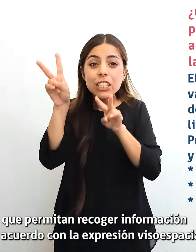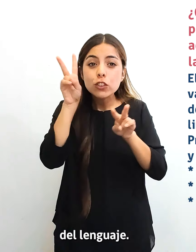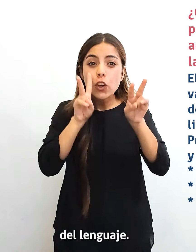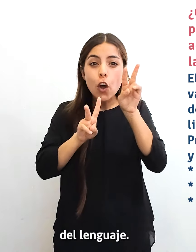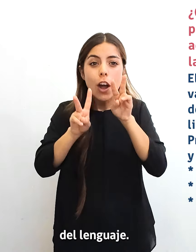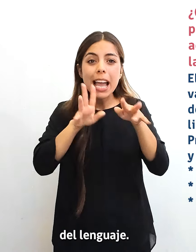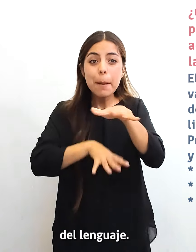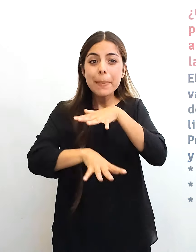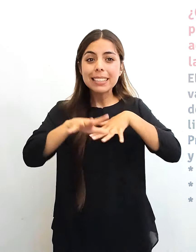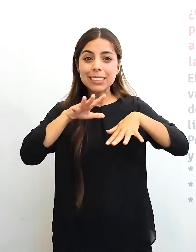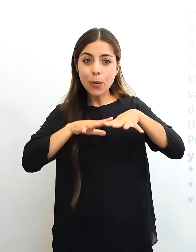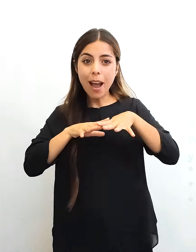del lenguaje.